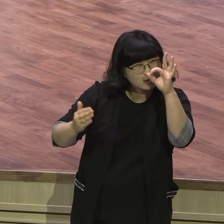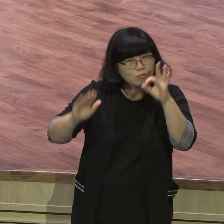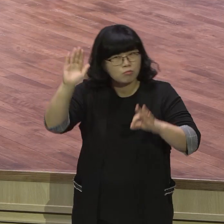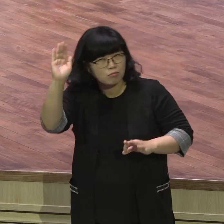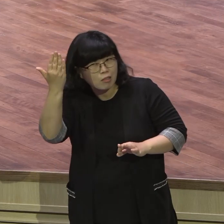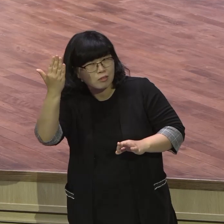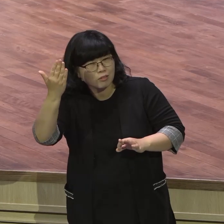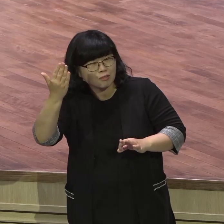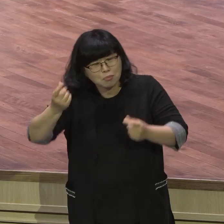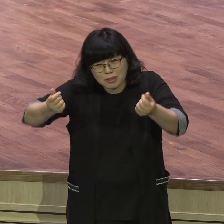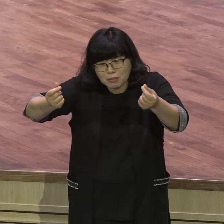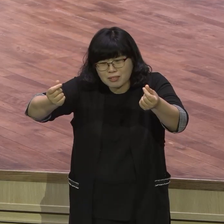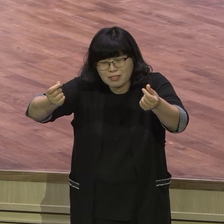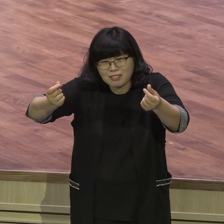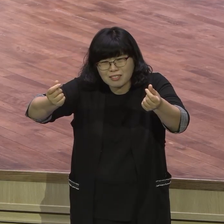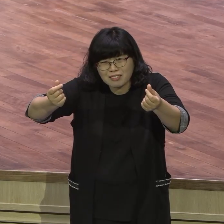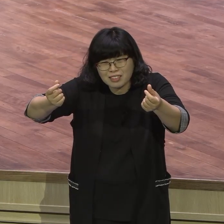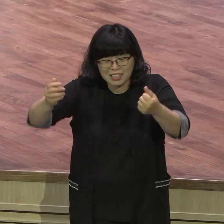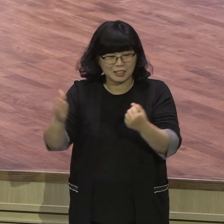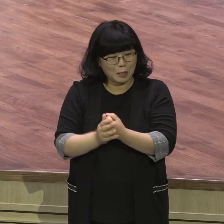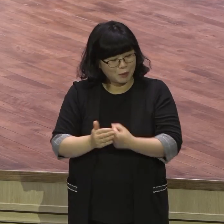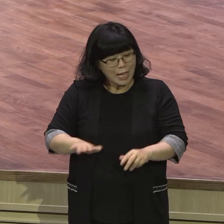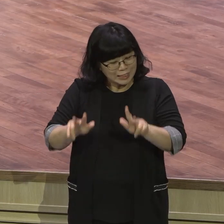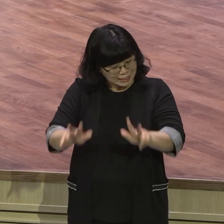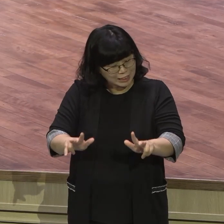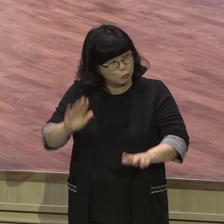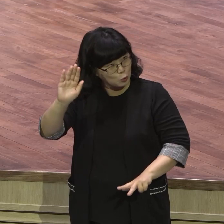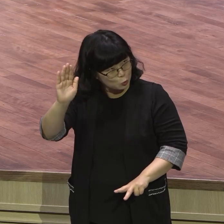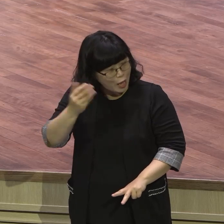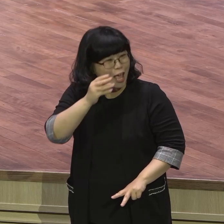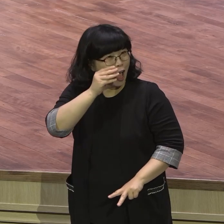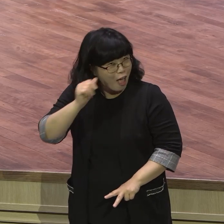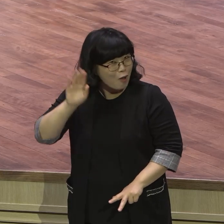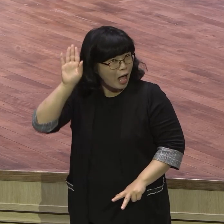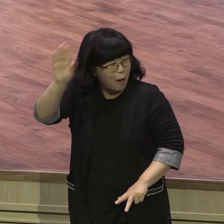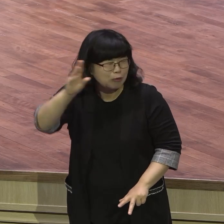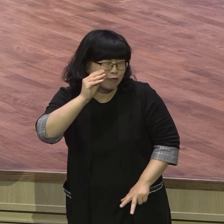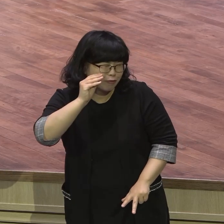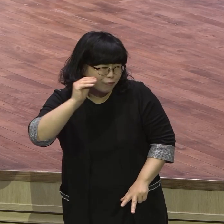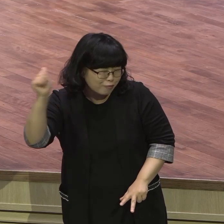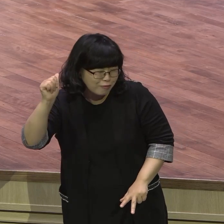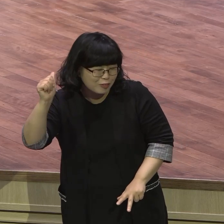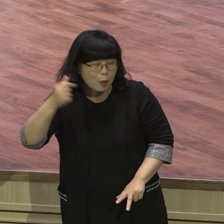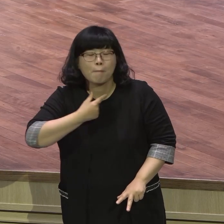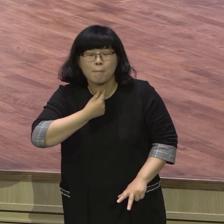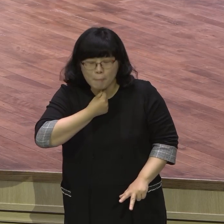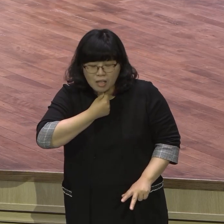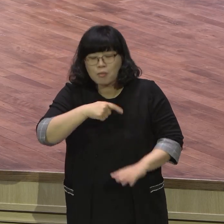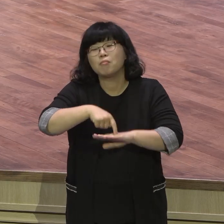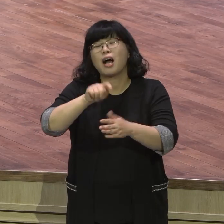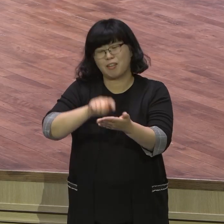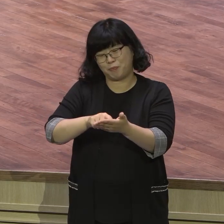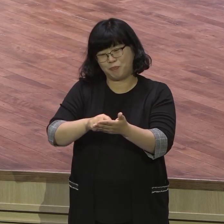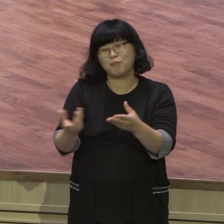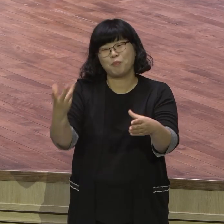앞으로 계속해서 잘 되자 잘 되자 이런 염문이 돼지라는 발음에 다 있다는 거예요.